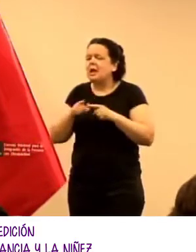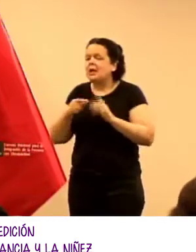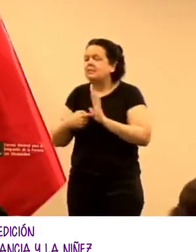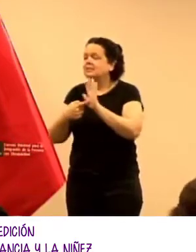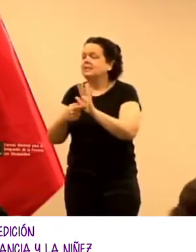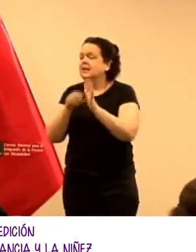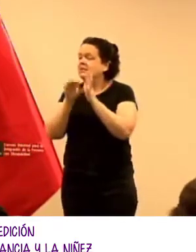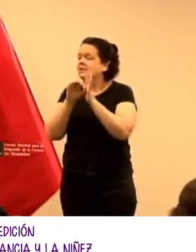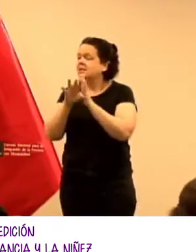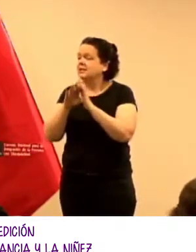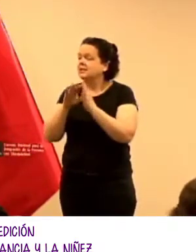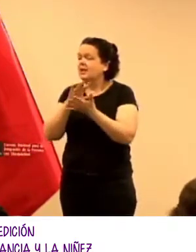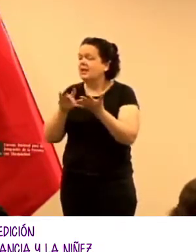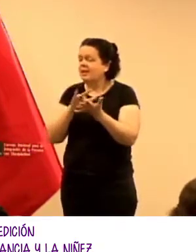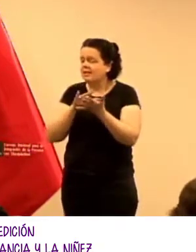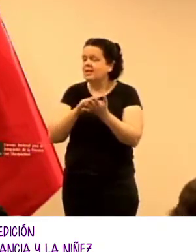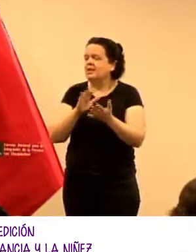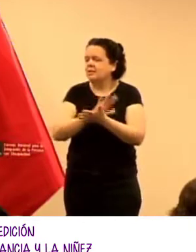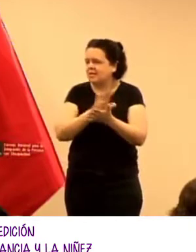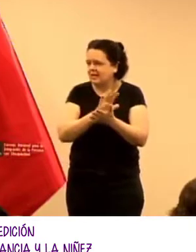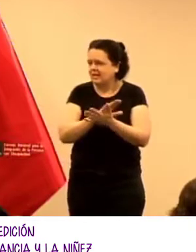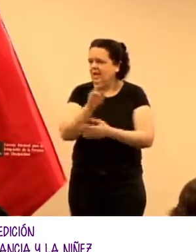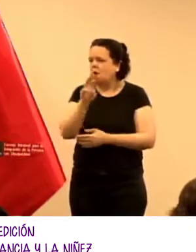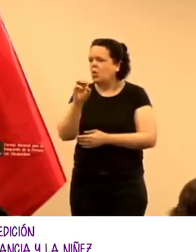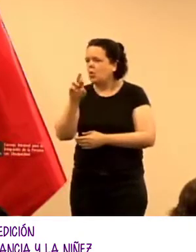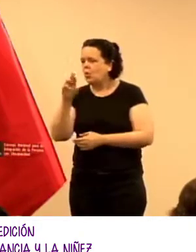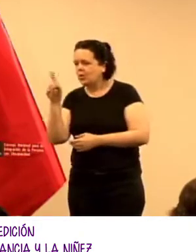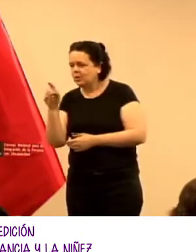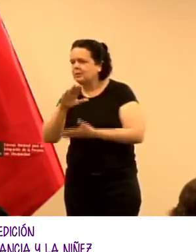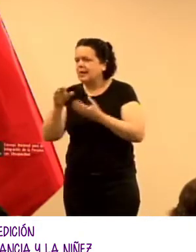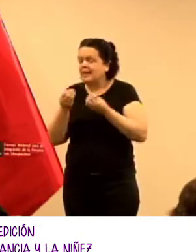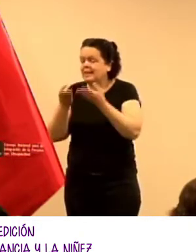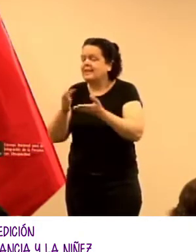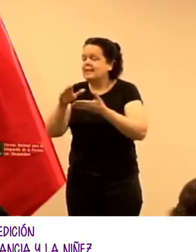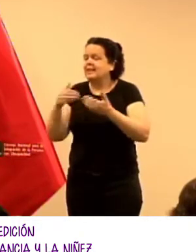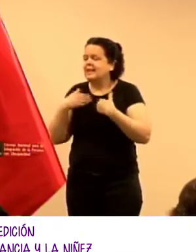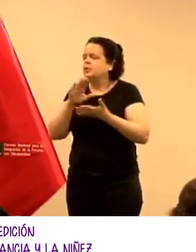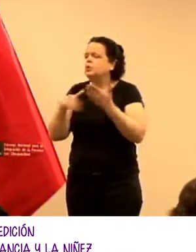presentación como una hoja de Word con las preguntas en su